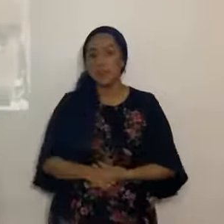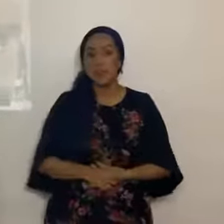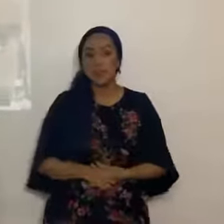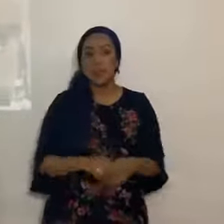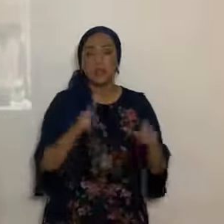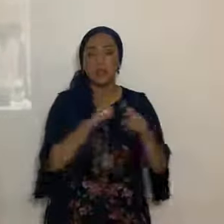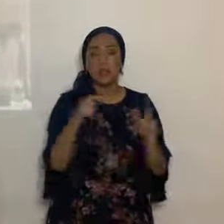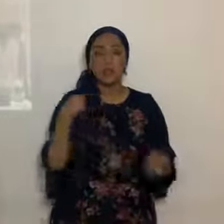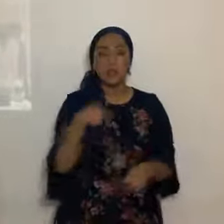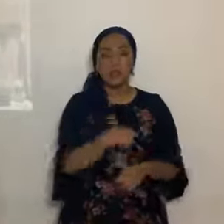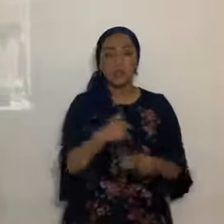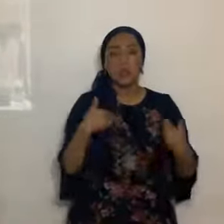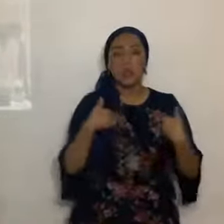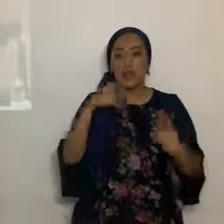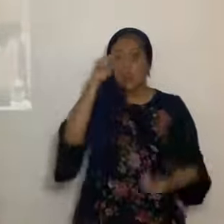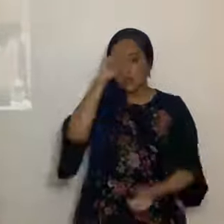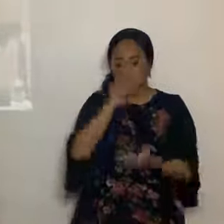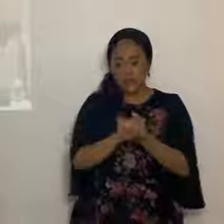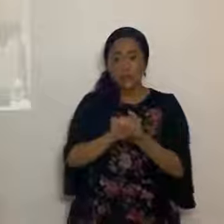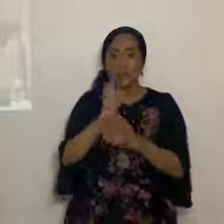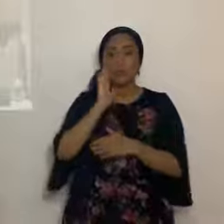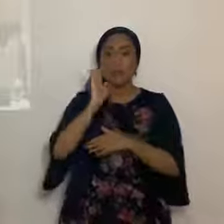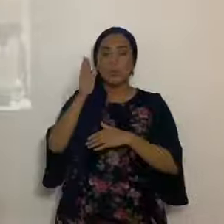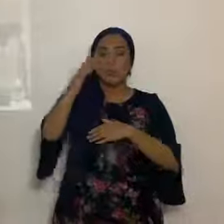Pero los que hemos creído